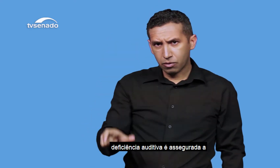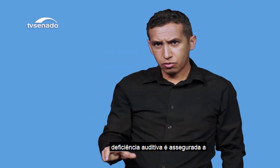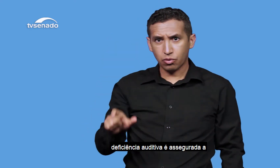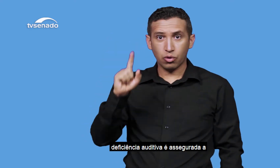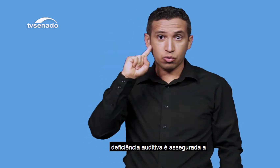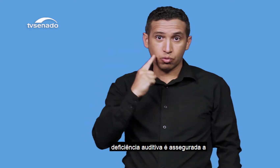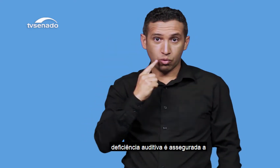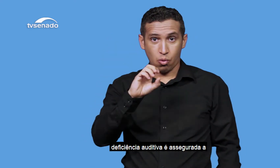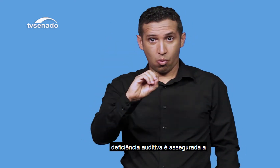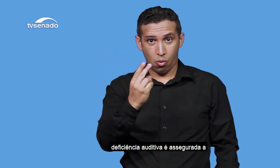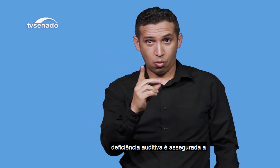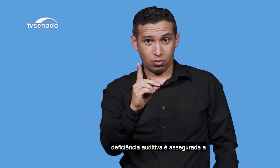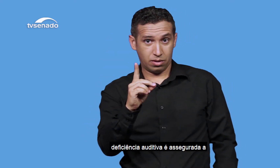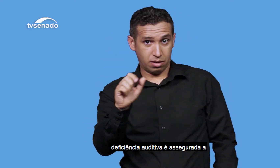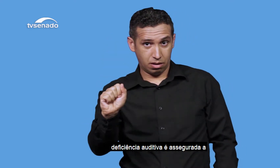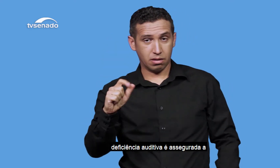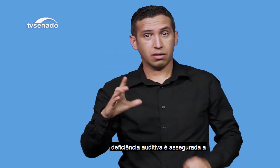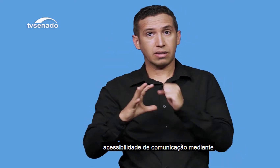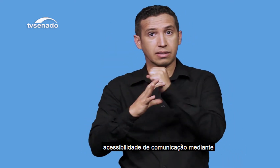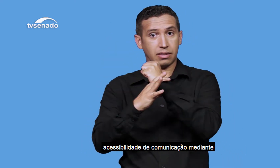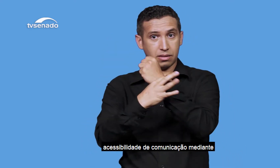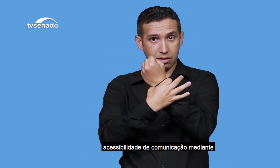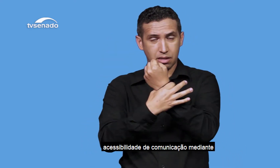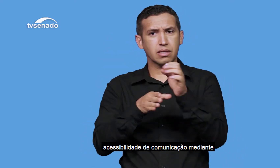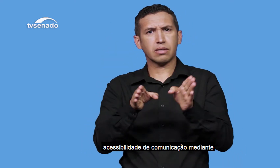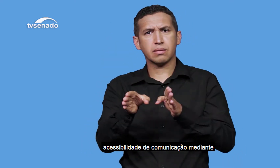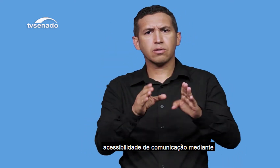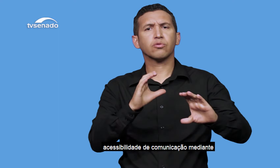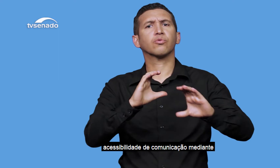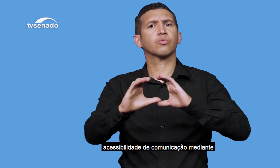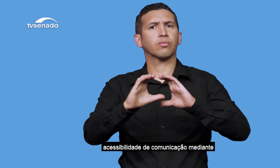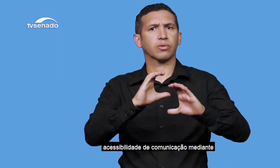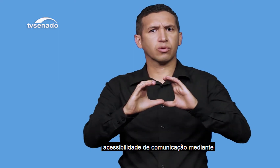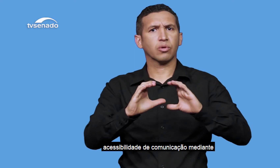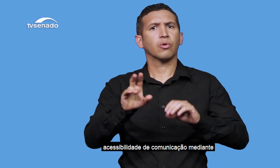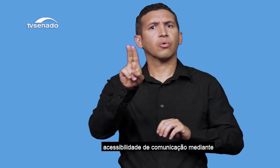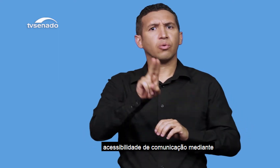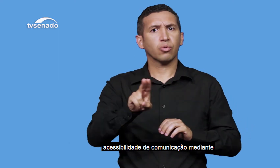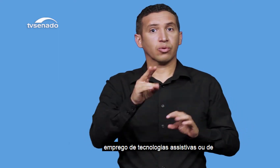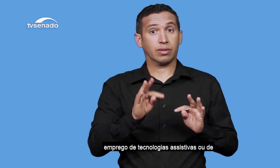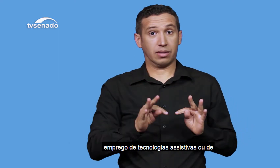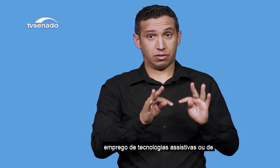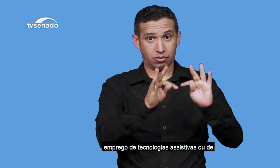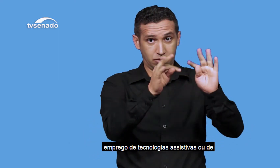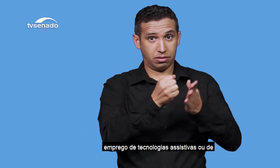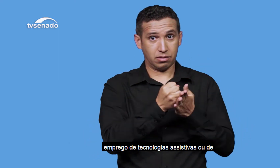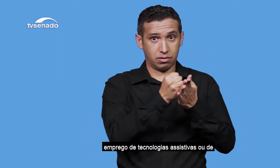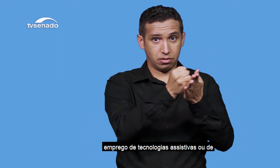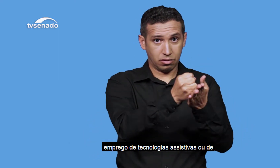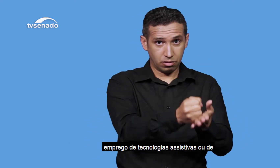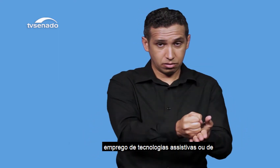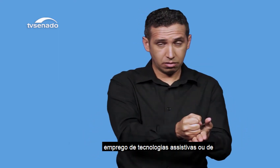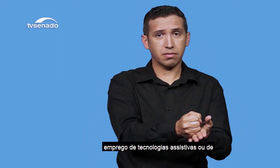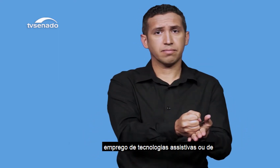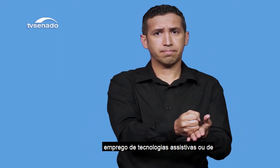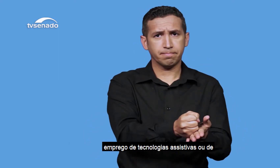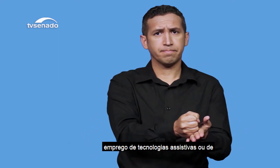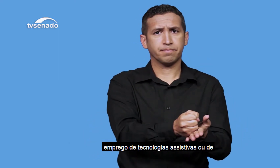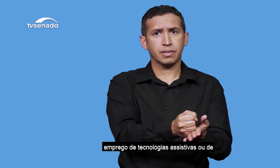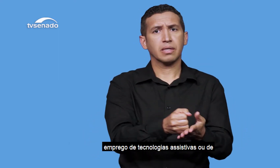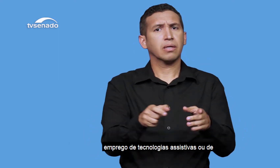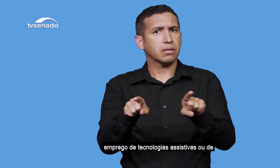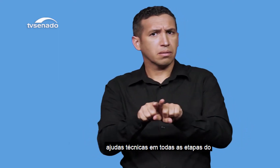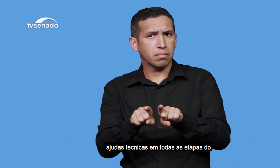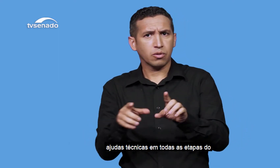auditiva é assegurada a acessibilidade de comunicação mediante emprego de tecnologias assistivas